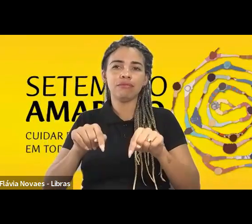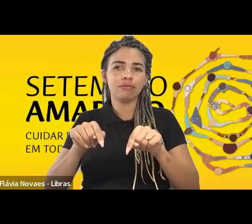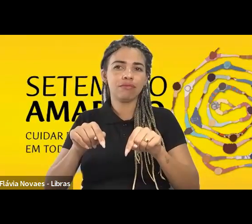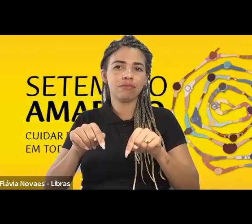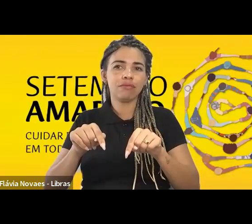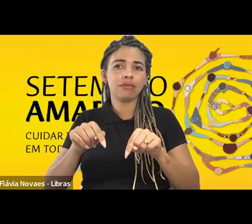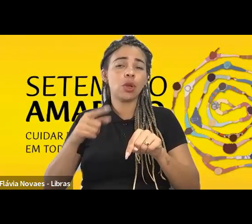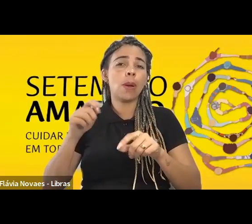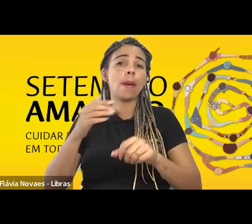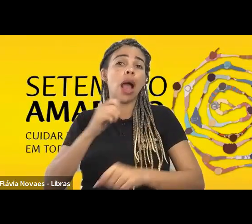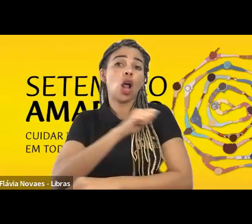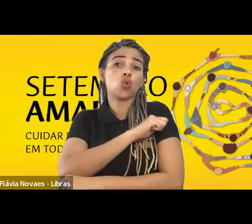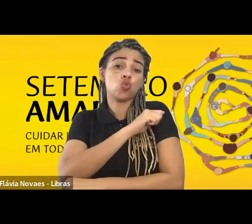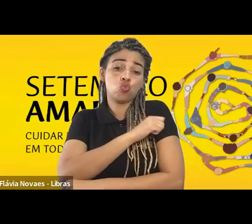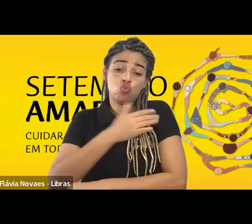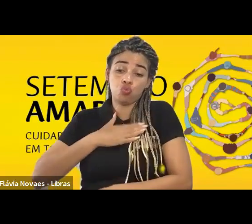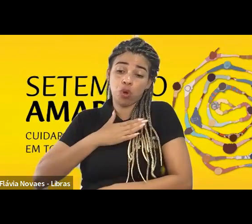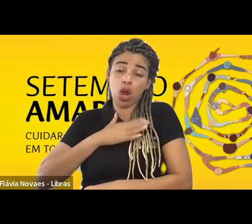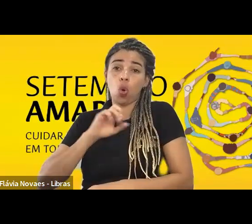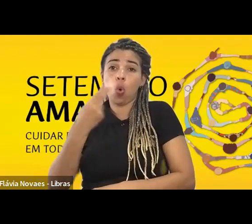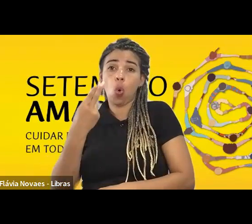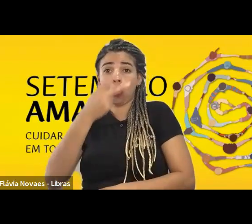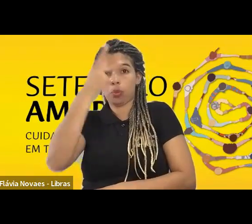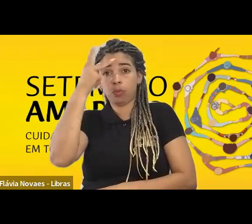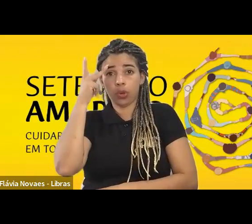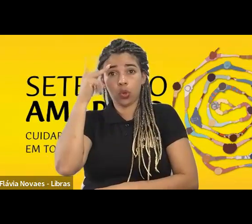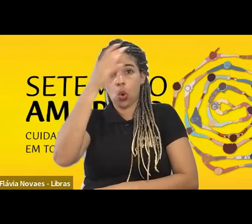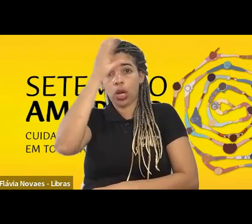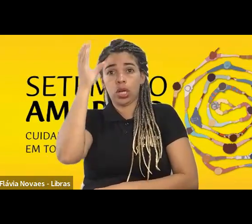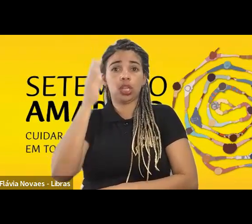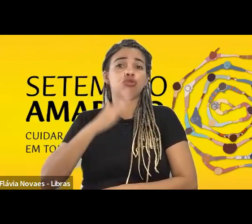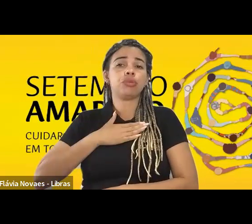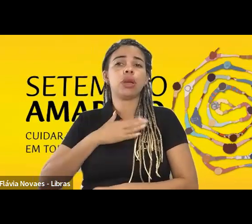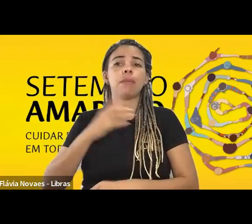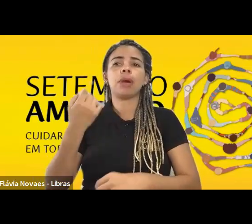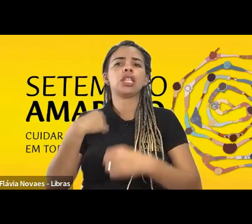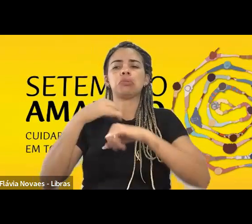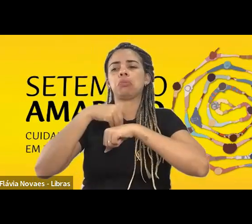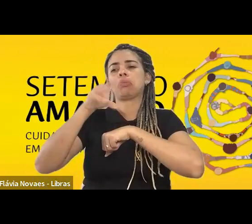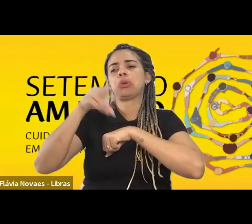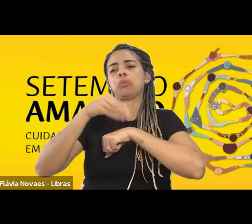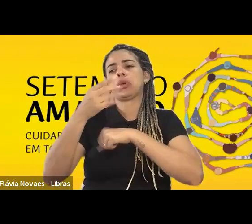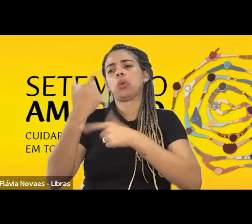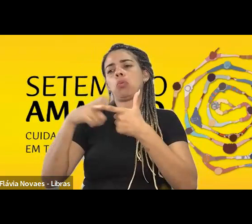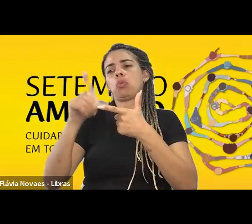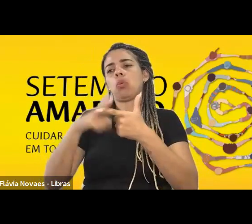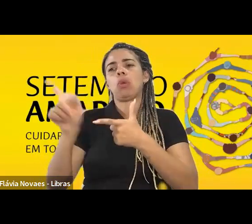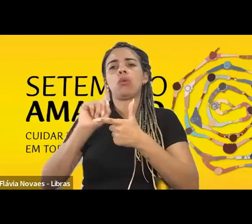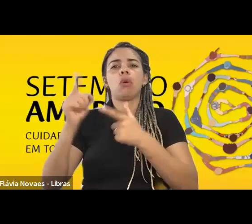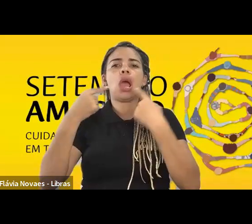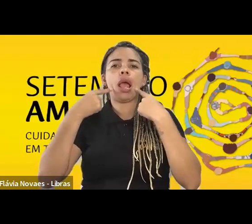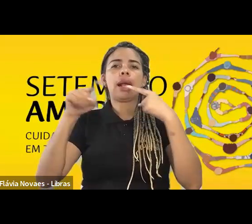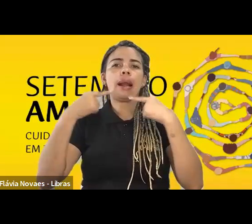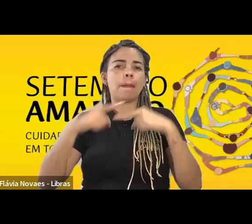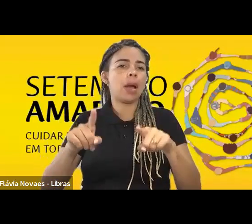meu estudante, se for o caso, ou com o meu paciente, sem que eu tenha que falar de problemas, que não é para dar bronca, não é para chamar a